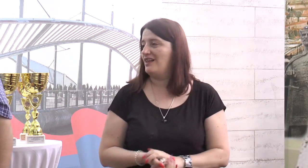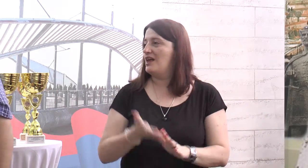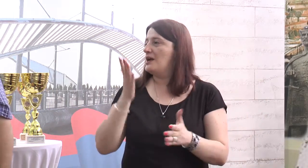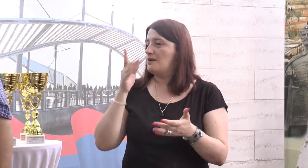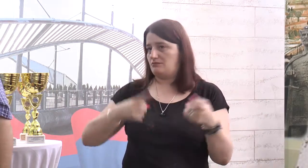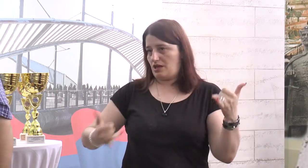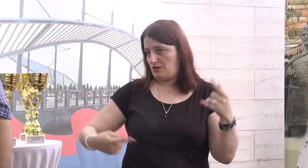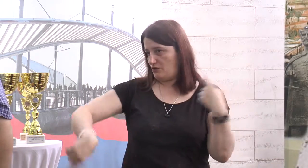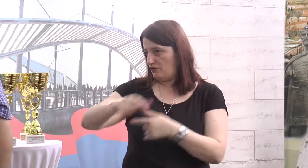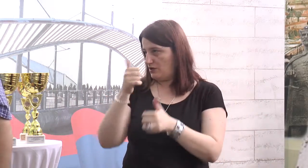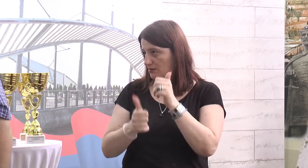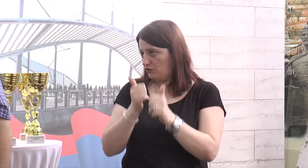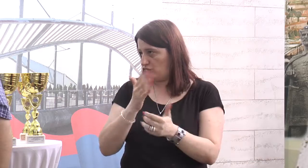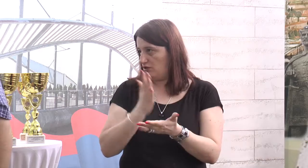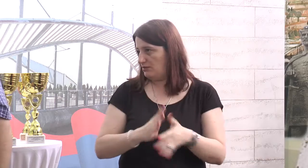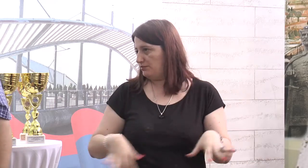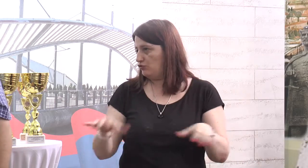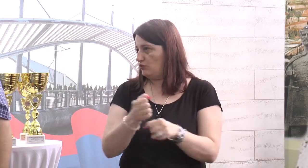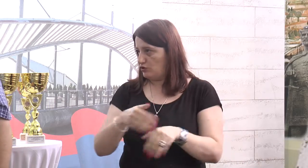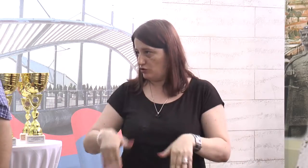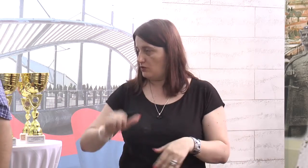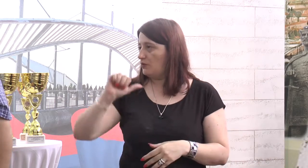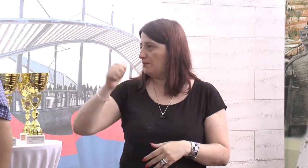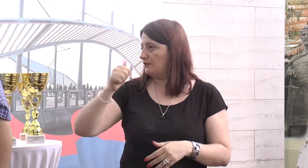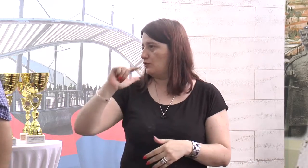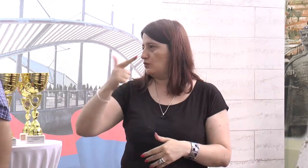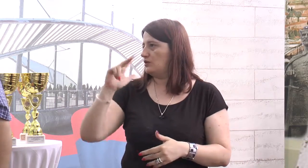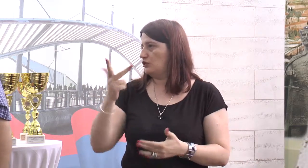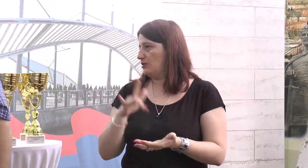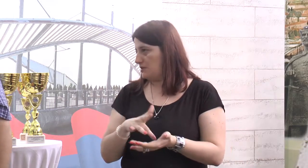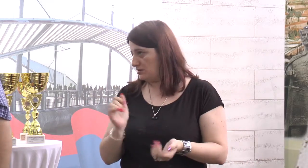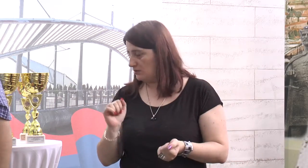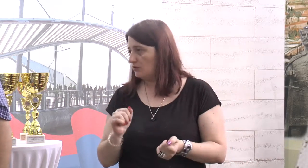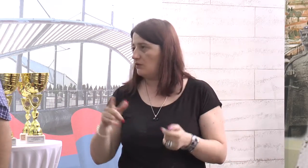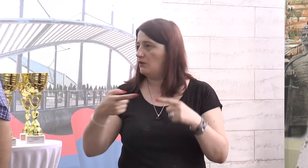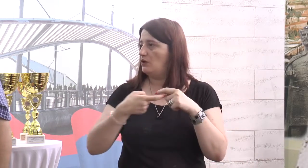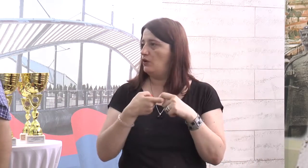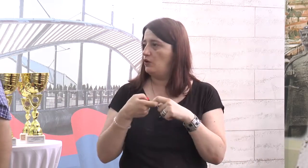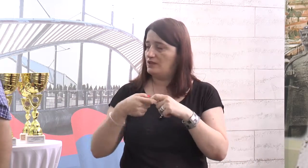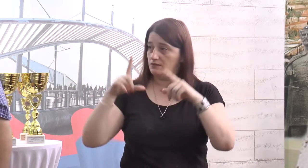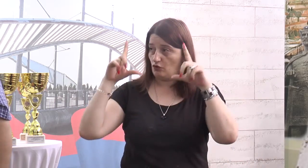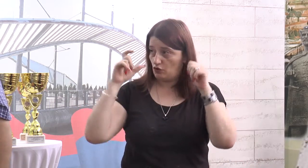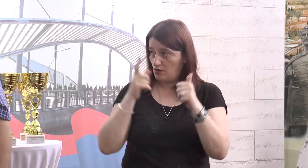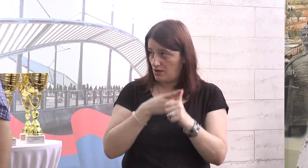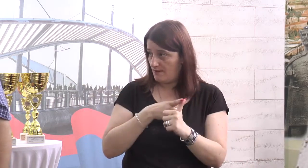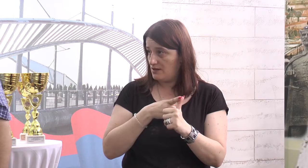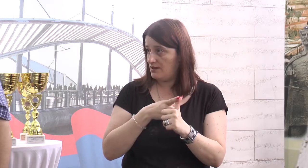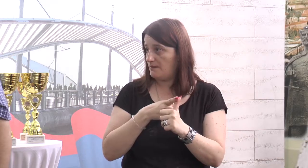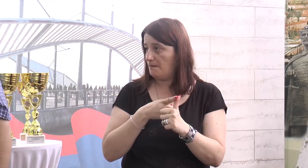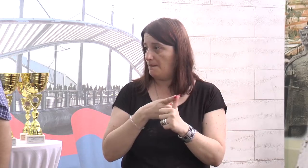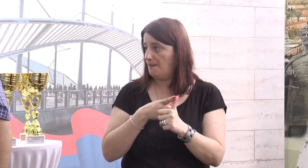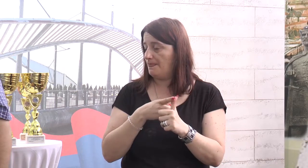u kome sam rođena, u kome sam živela. Naravno, pošto je takmičarskog karaktera, mi ćemo